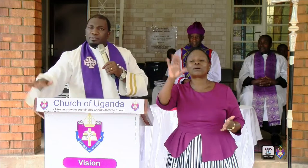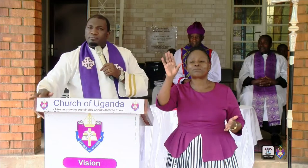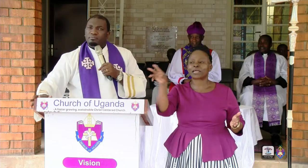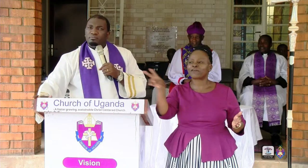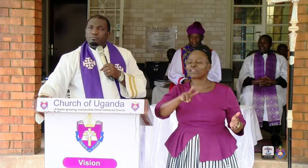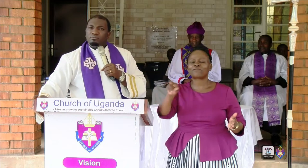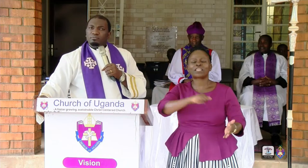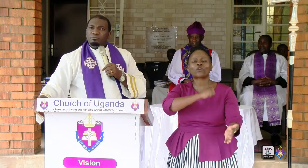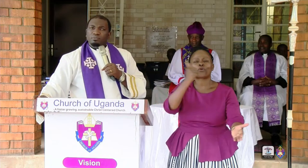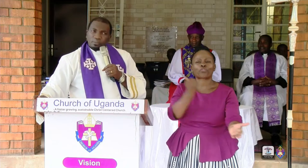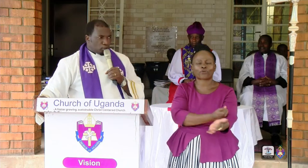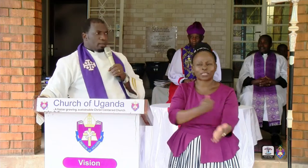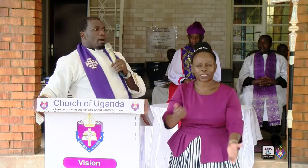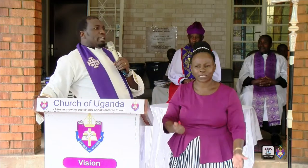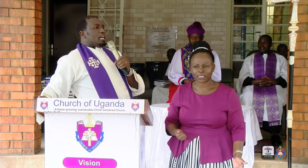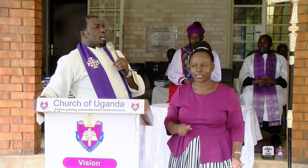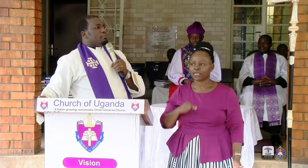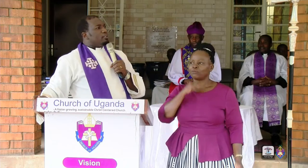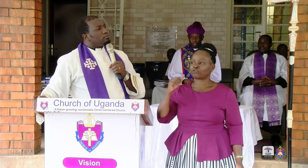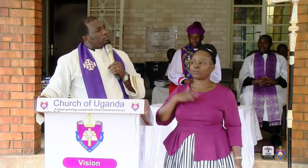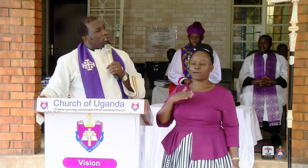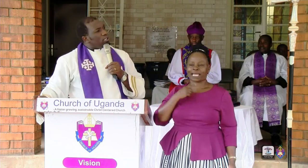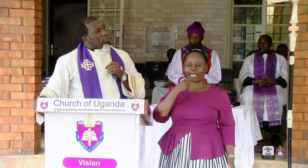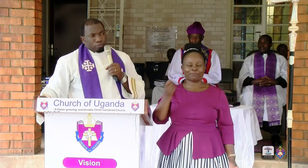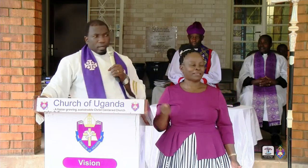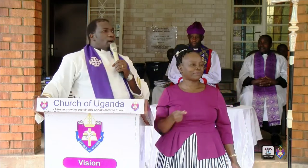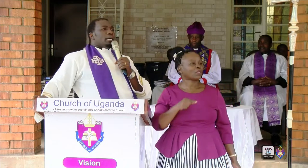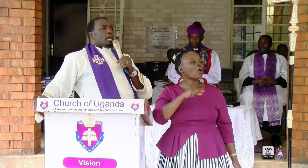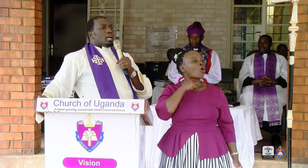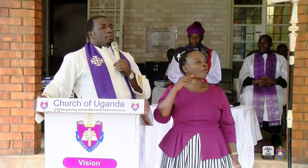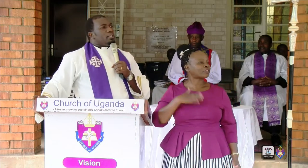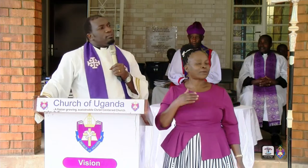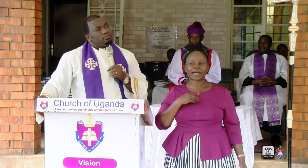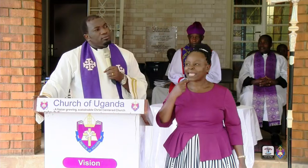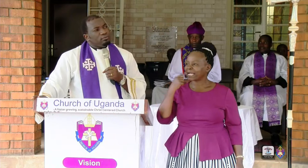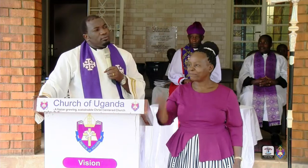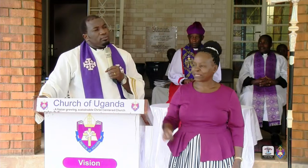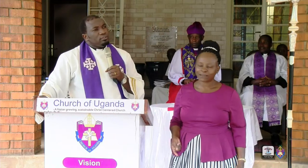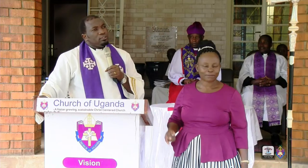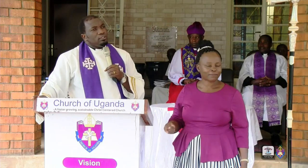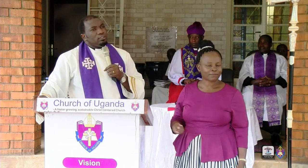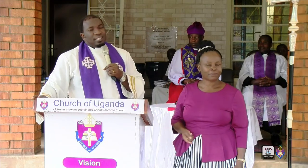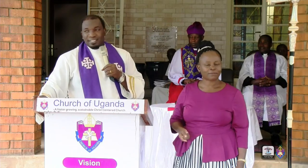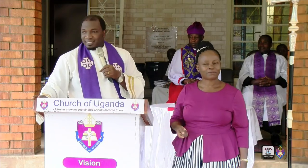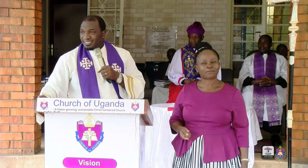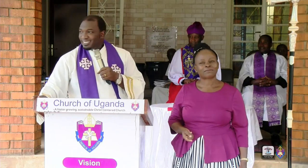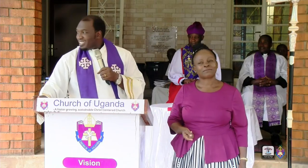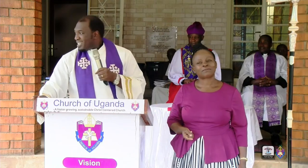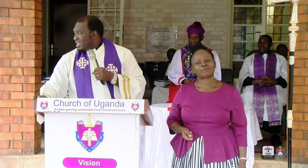authority musumba wange yagambye musumba wange yagambye